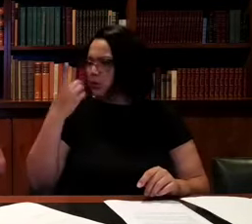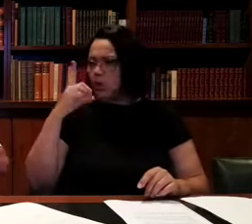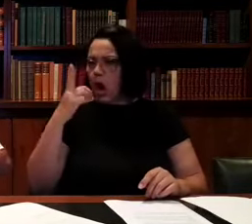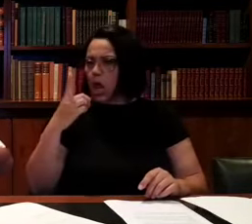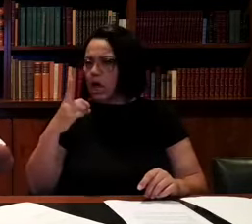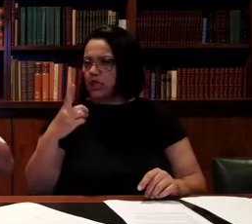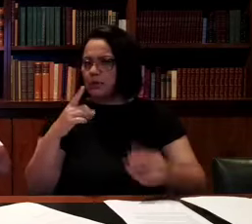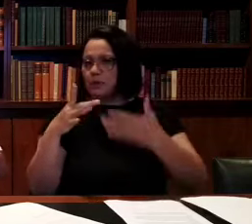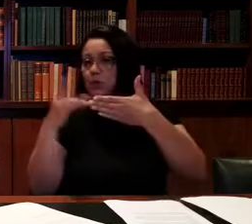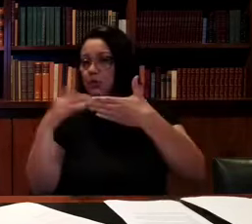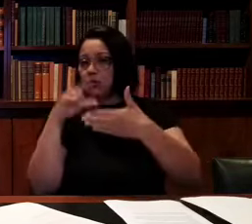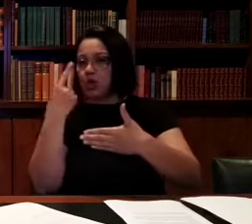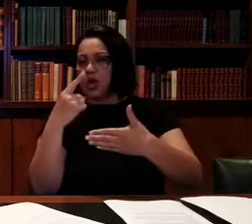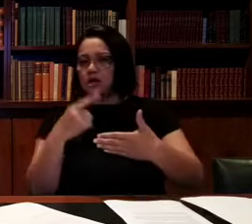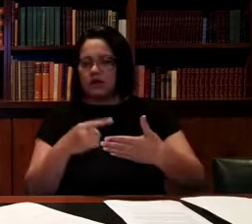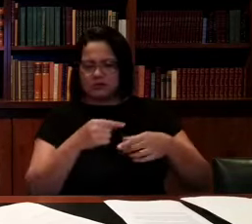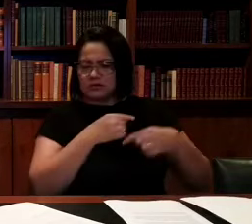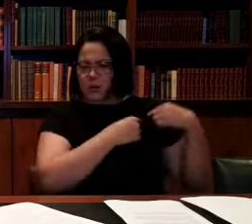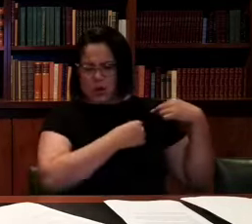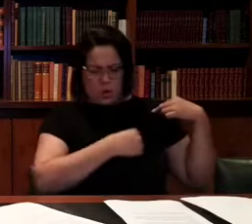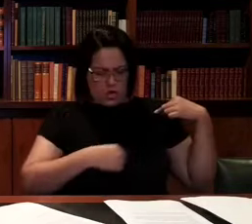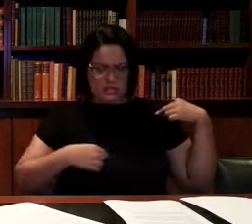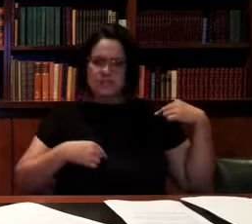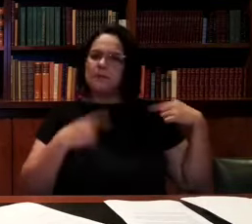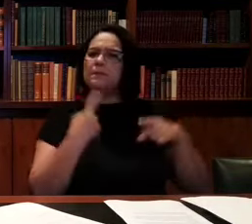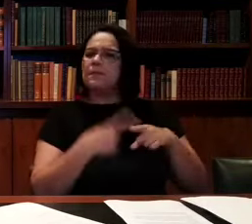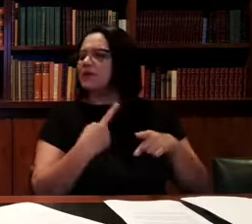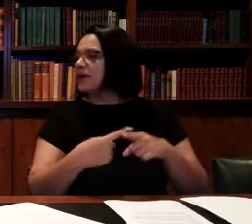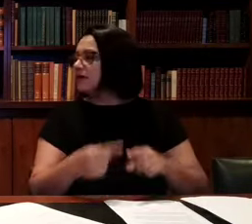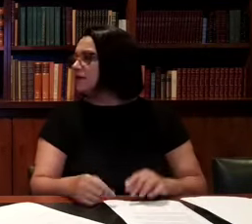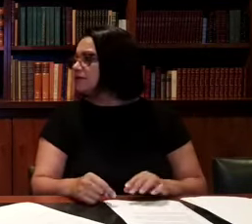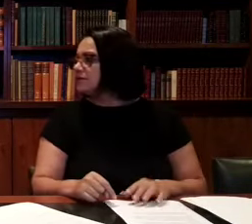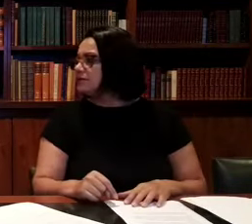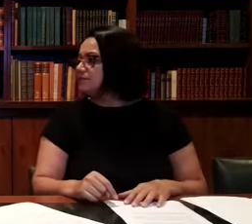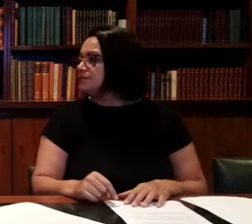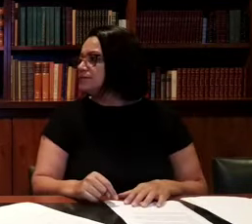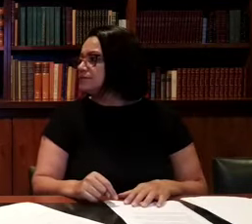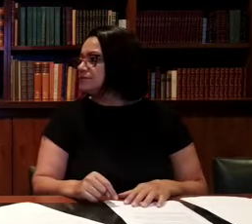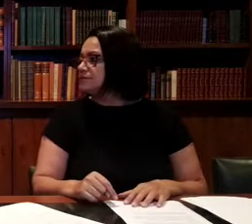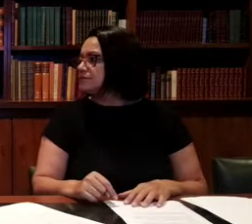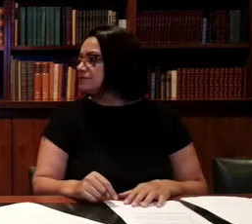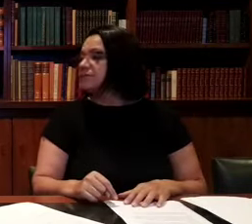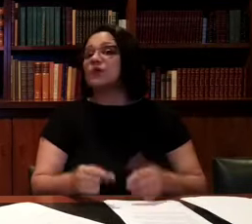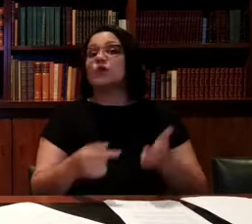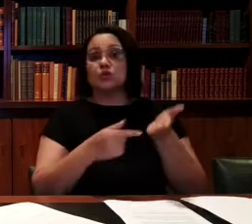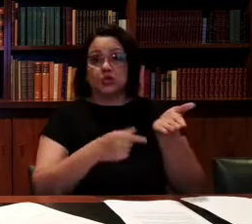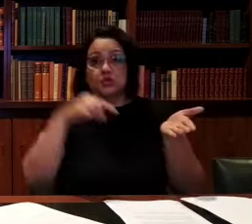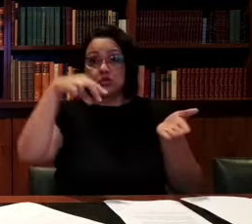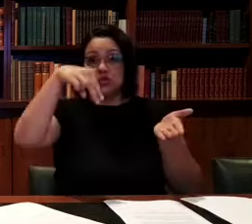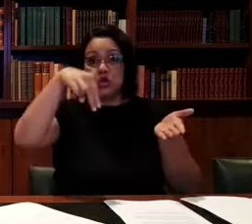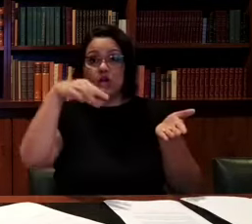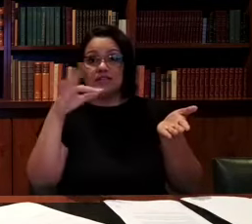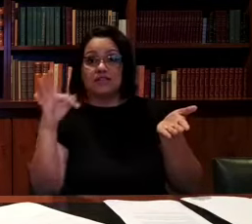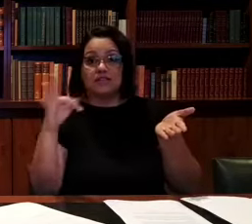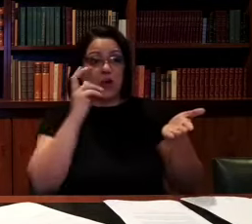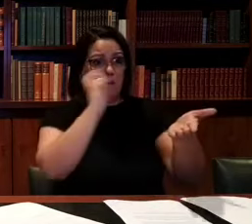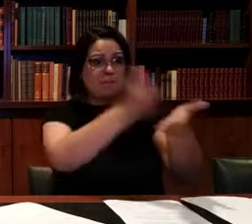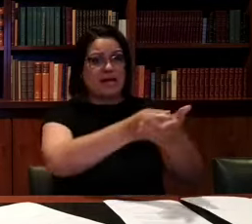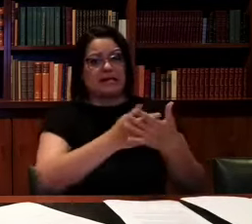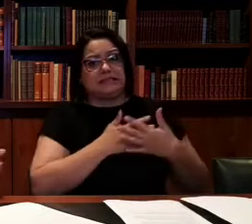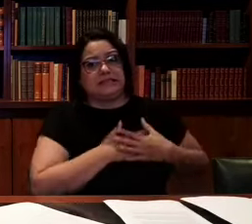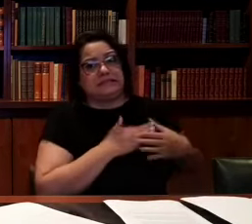simples né mil dólar por quê que é tão caro né eu trouxe a nota fiscal paguei o dor no coração